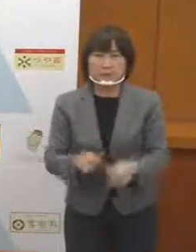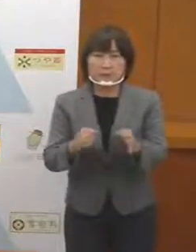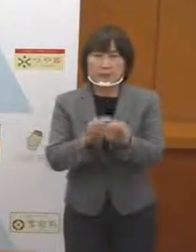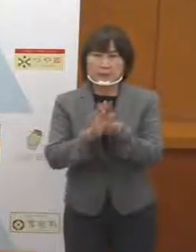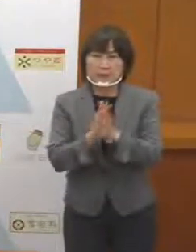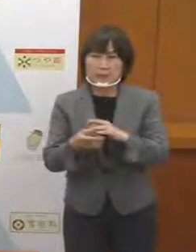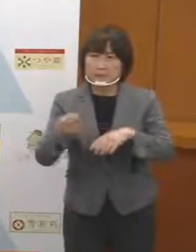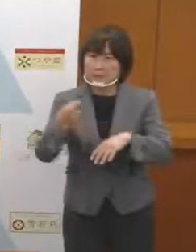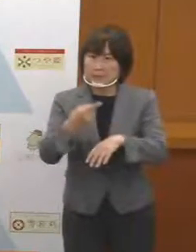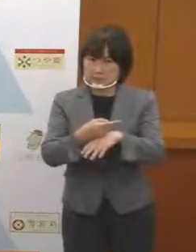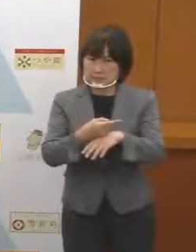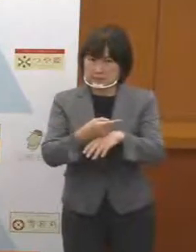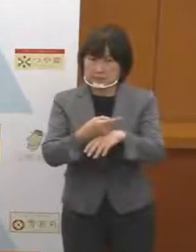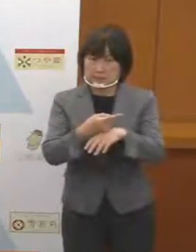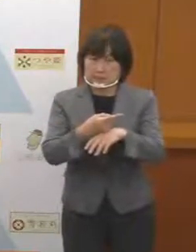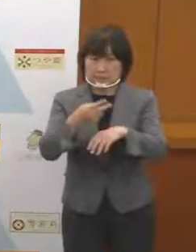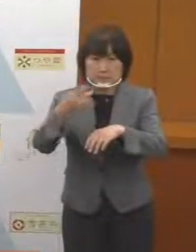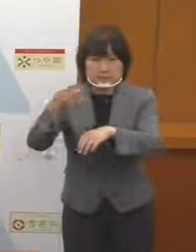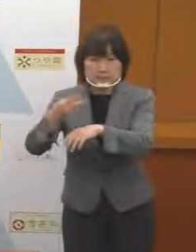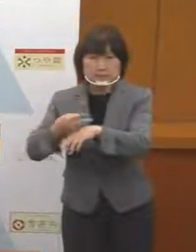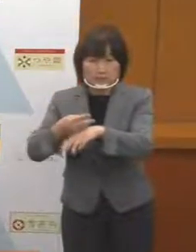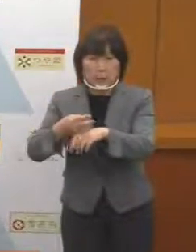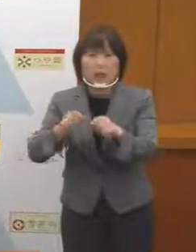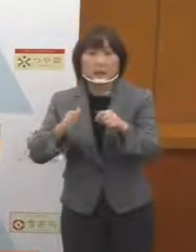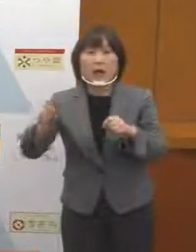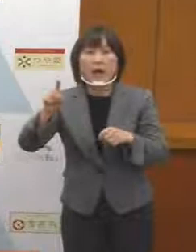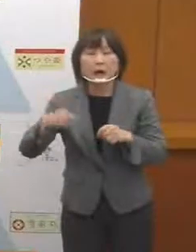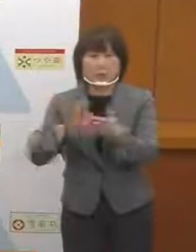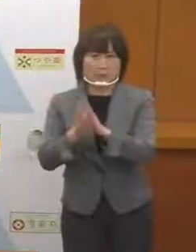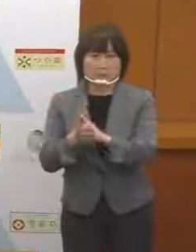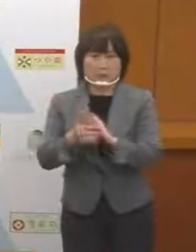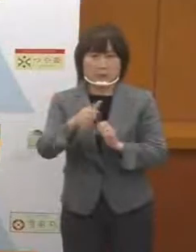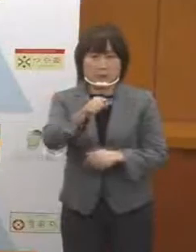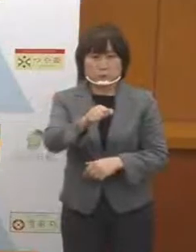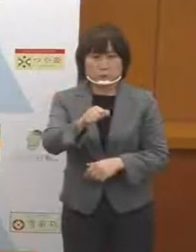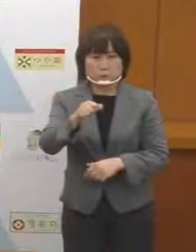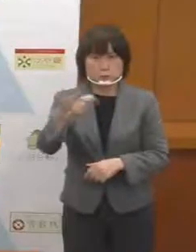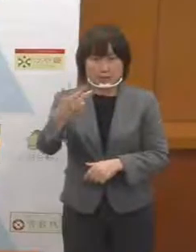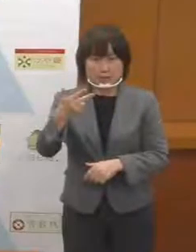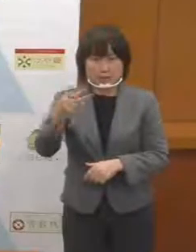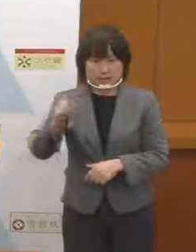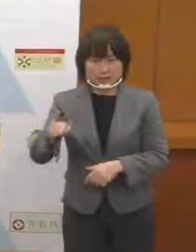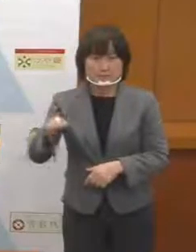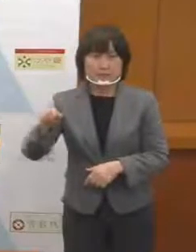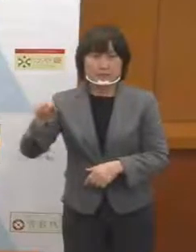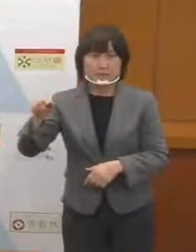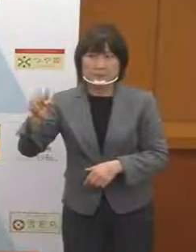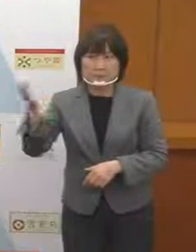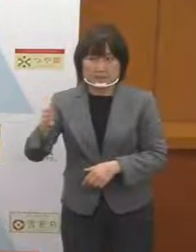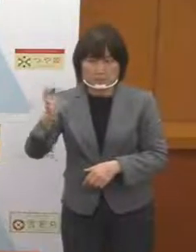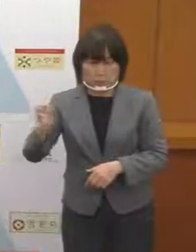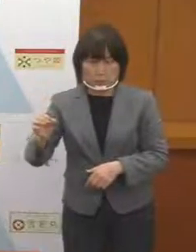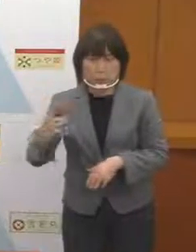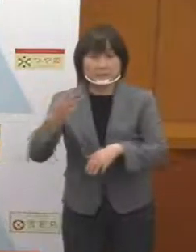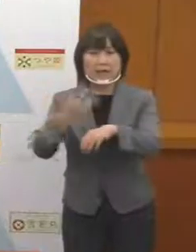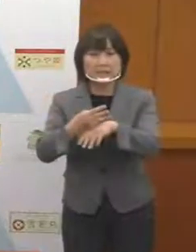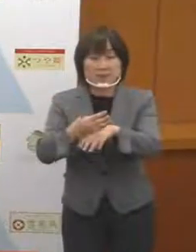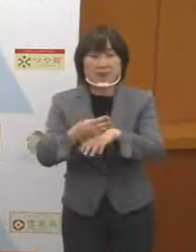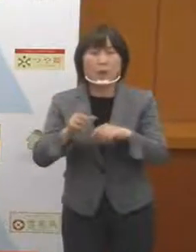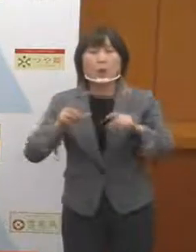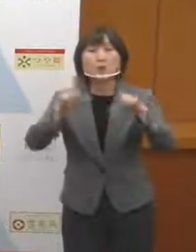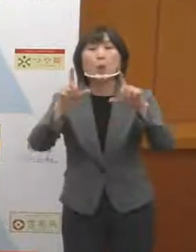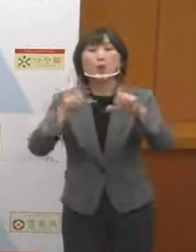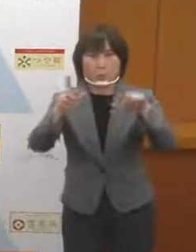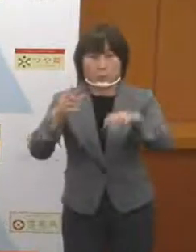時が第一です第2位は長野県の507.70%第3位がなんと